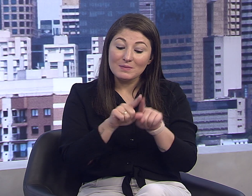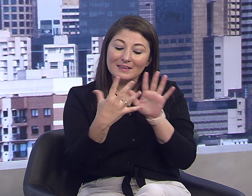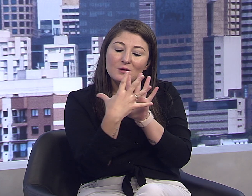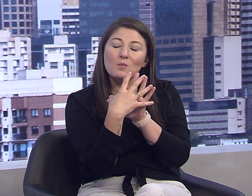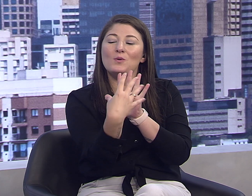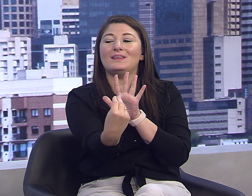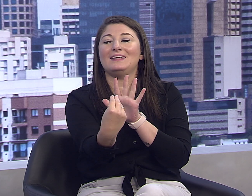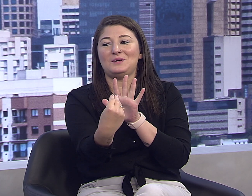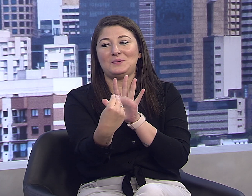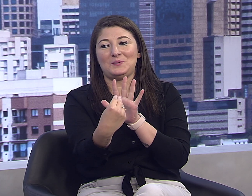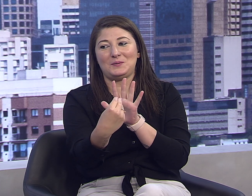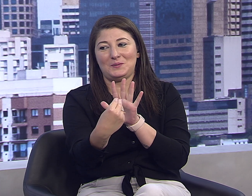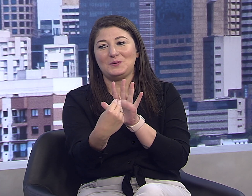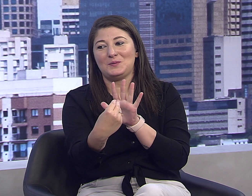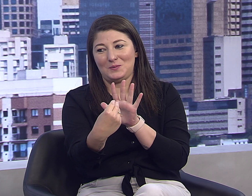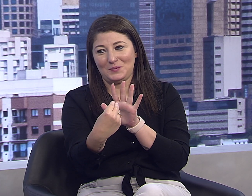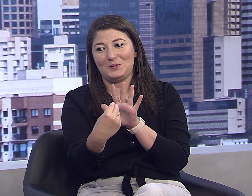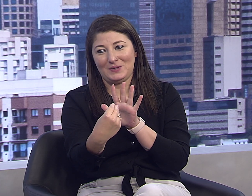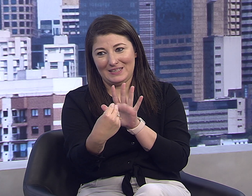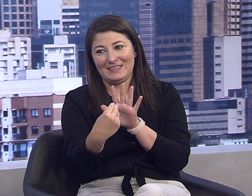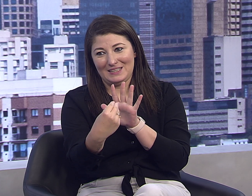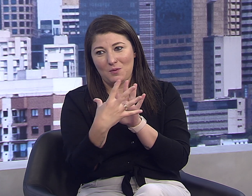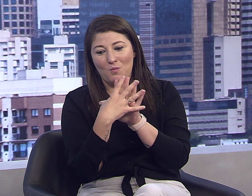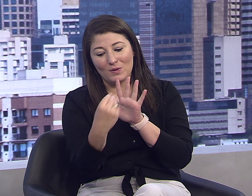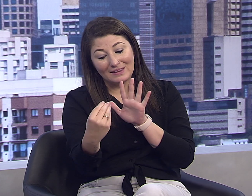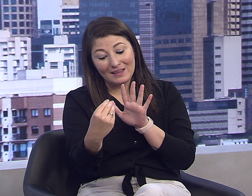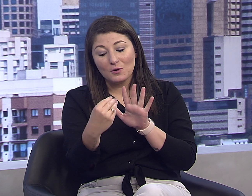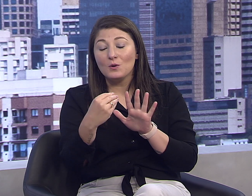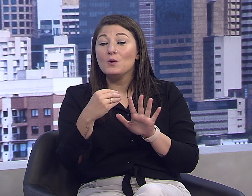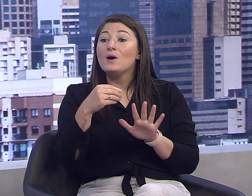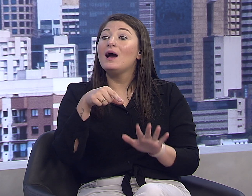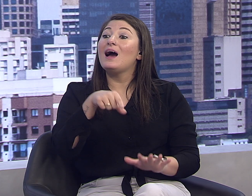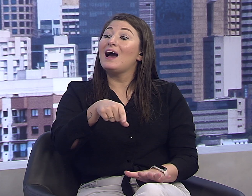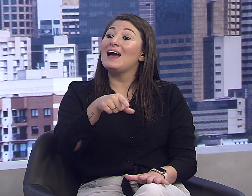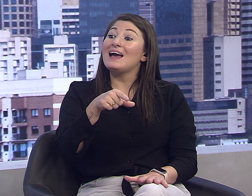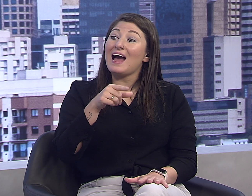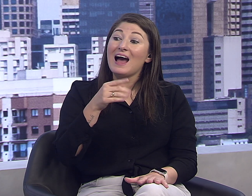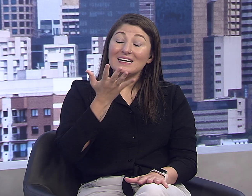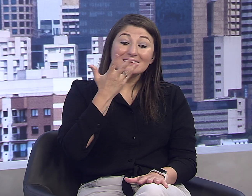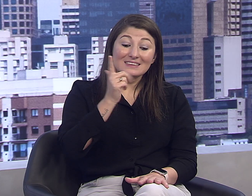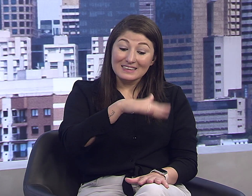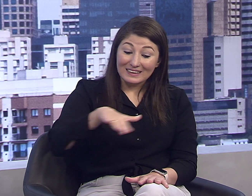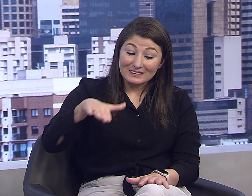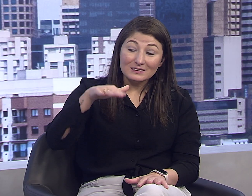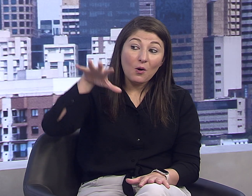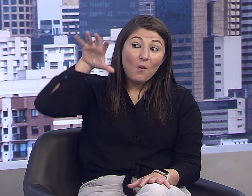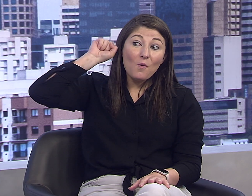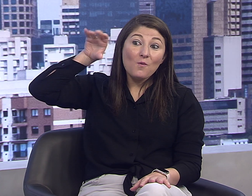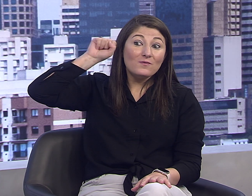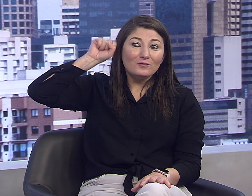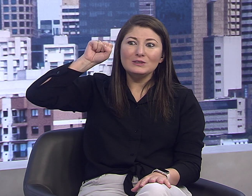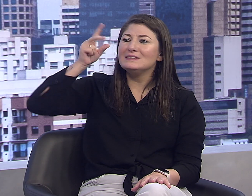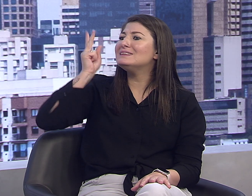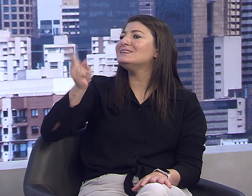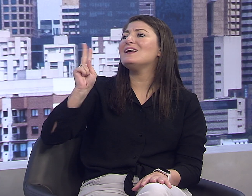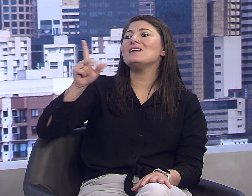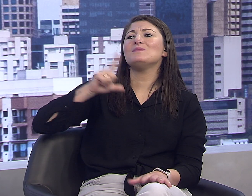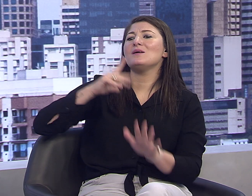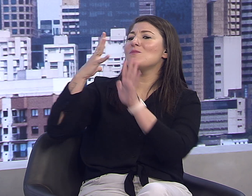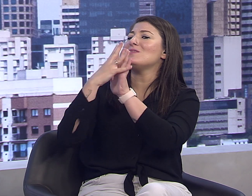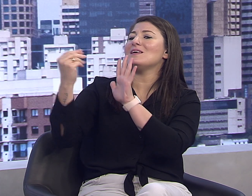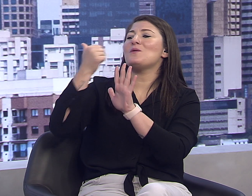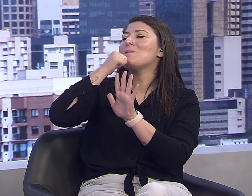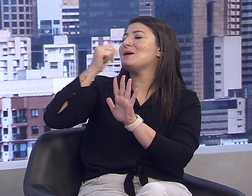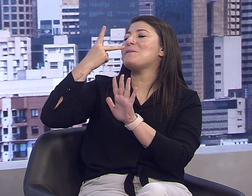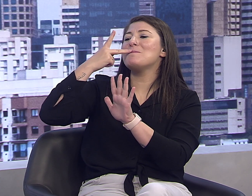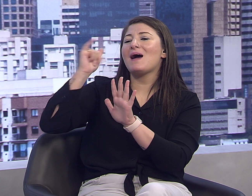aprendizagem, então ele entende como que a criança está se sentindo naquele momento de aquisição. Ele é um modelo, inclusive, para essa